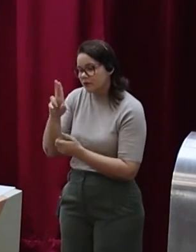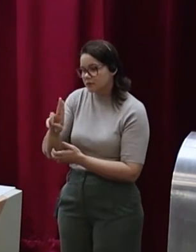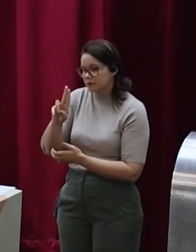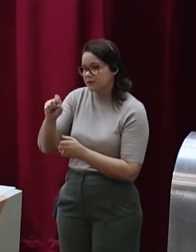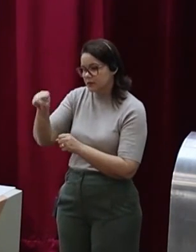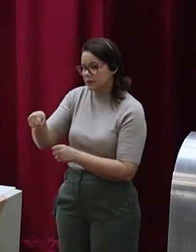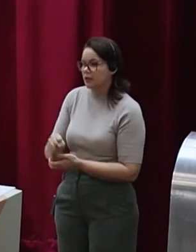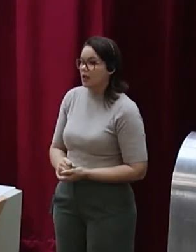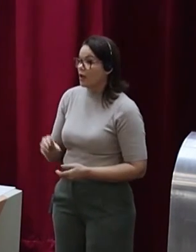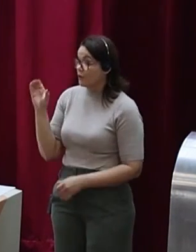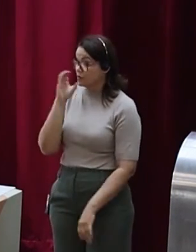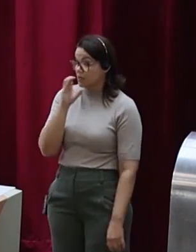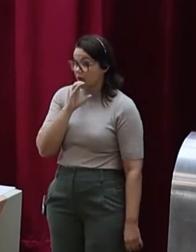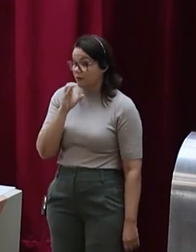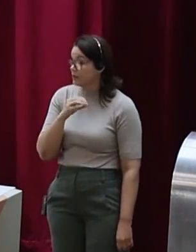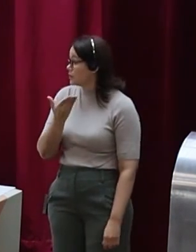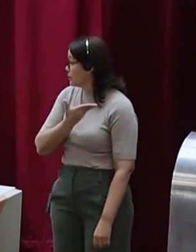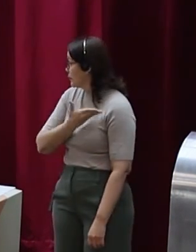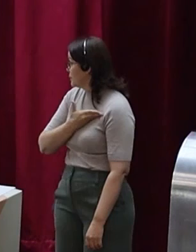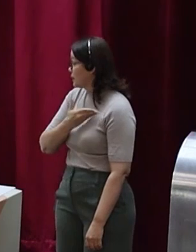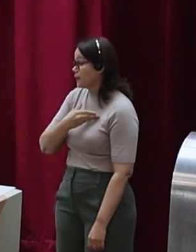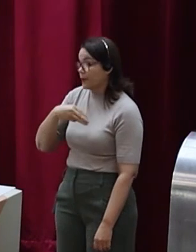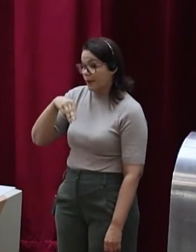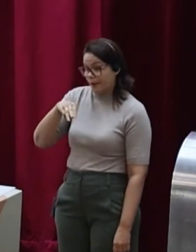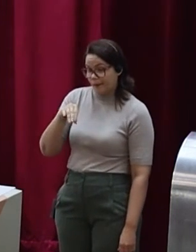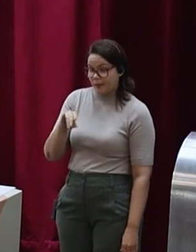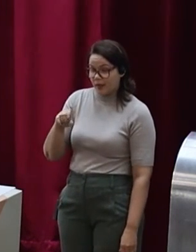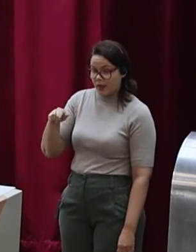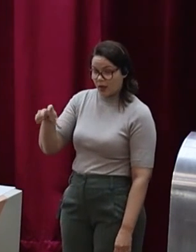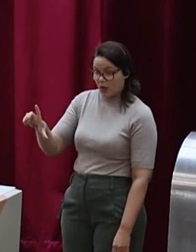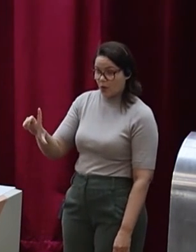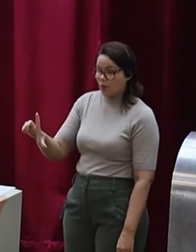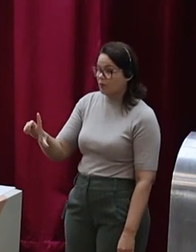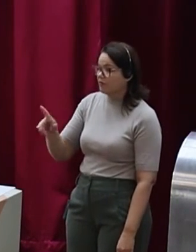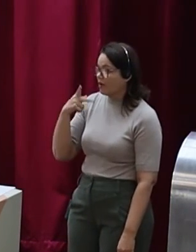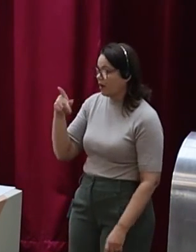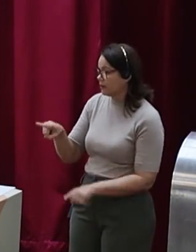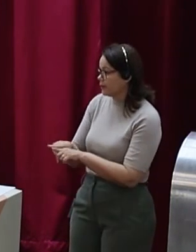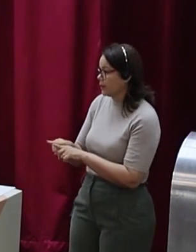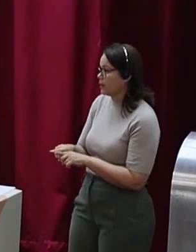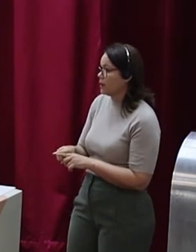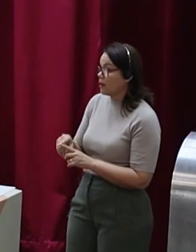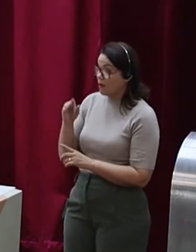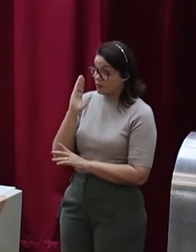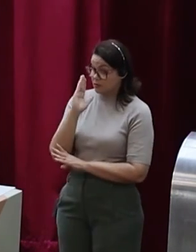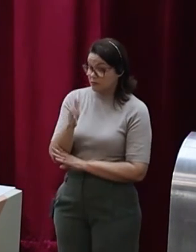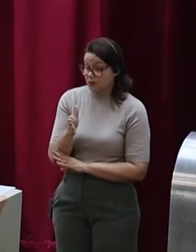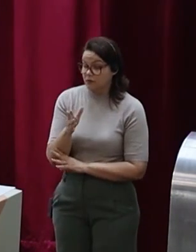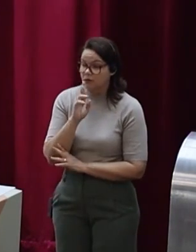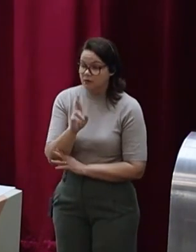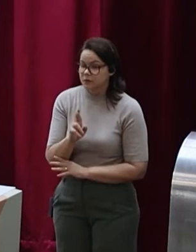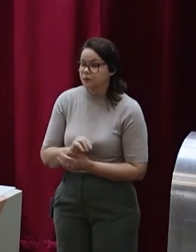Eu vou ser bem rápido, que é para o colega professor Miguel também poder falar. Veja, vou ser muito pragmático na resposta.